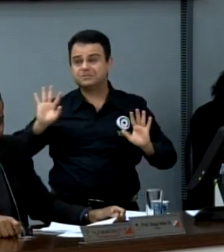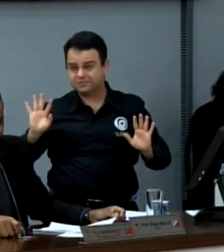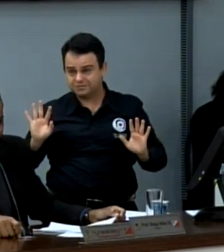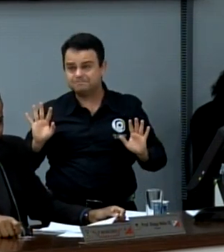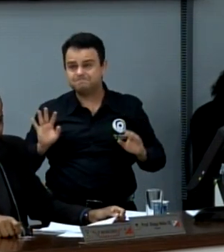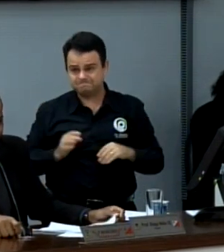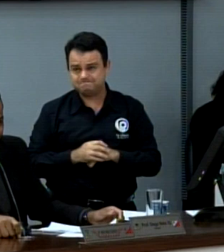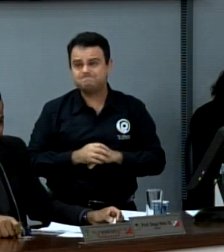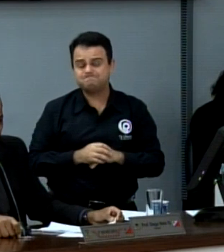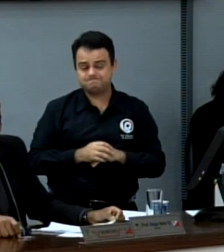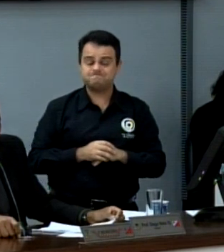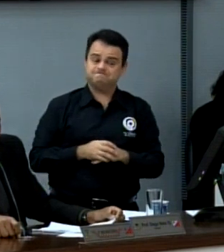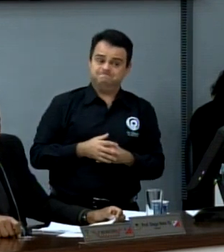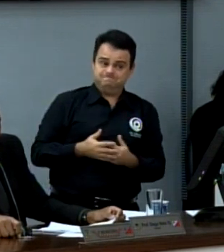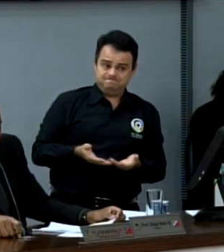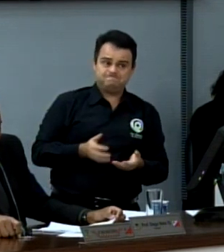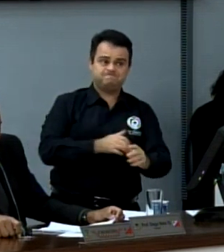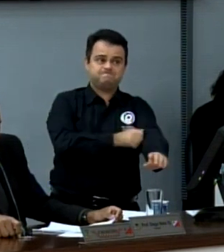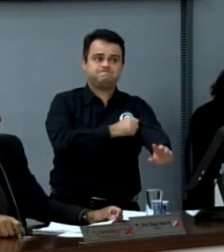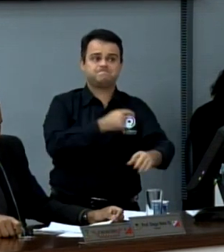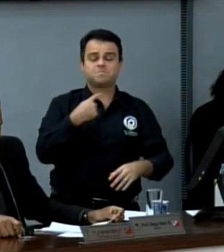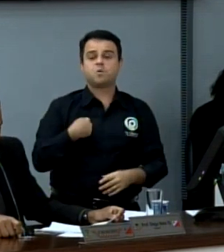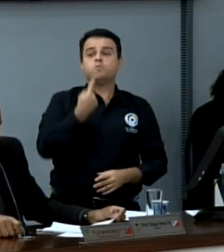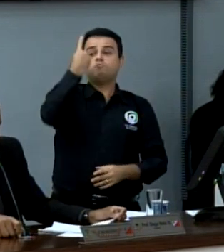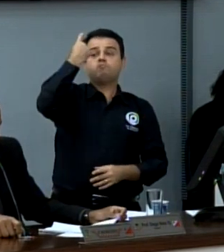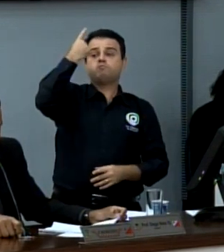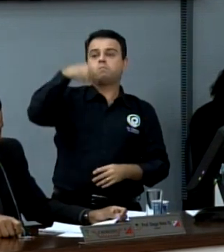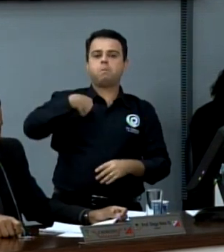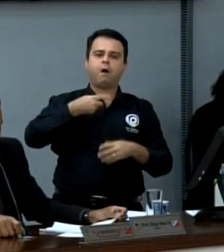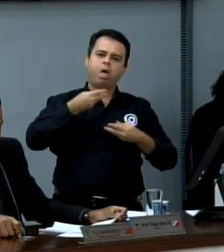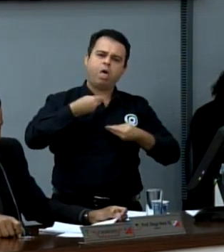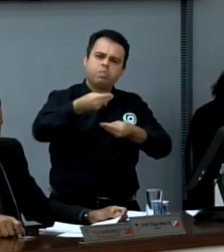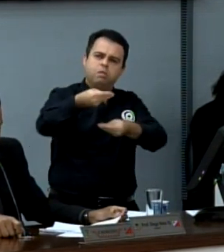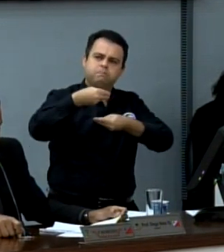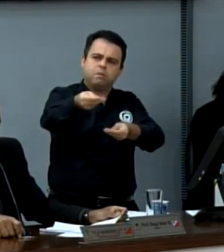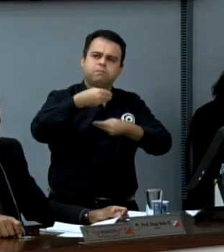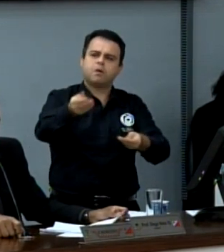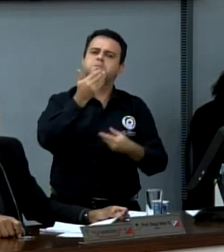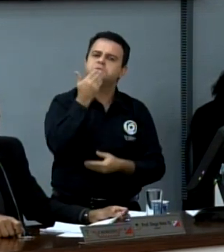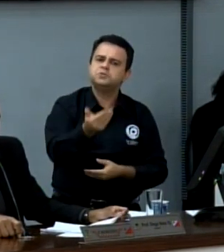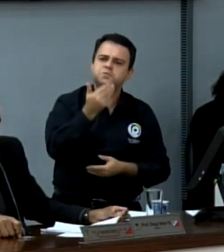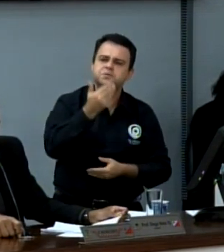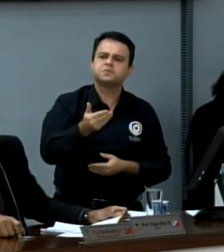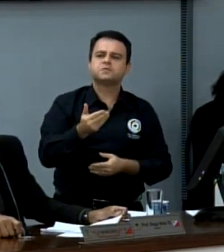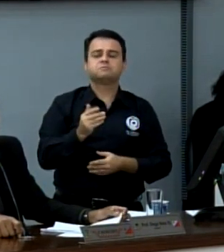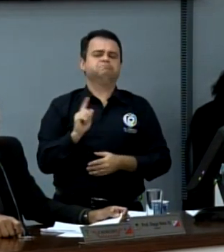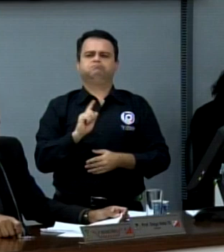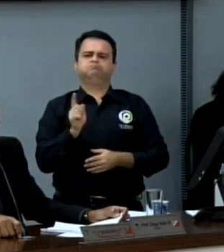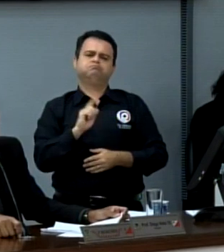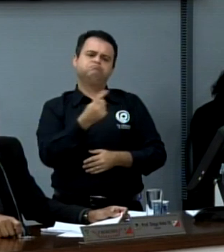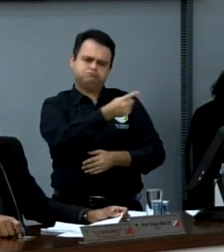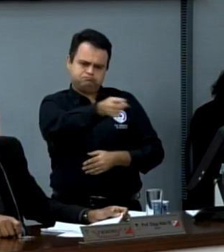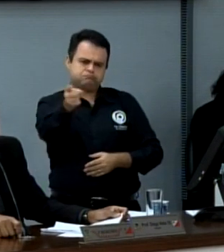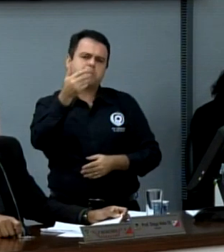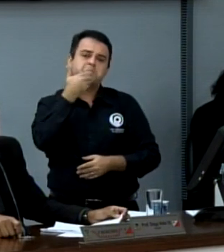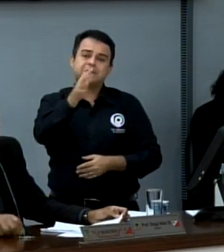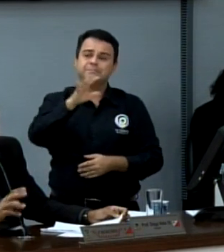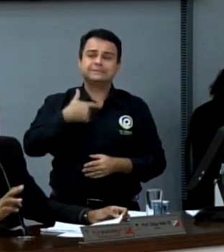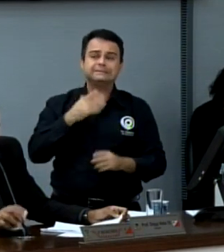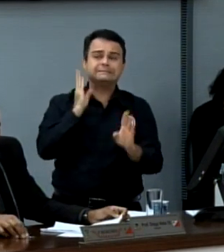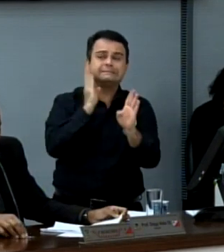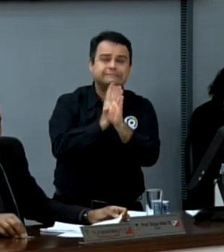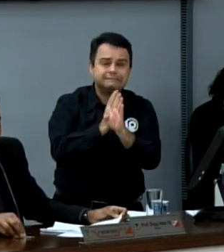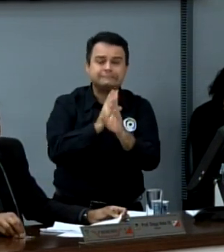e nem que só eu faça pedidos mas realmente é uma secretaria que eu tenho muita dificuldade inclusive